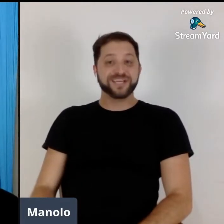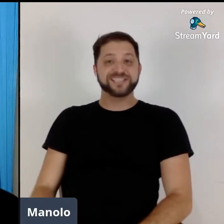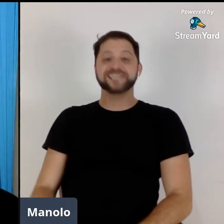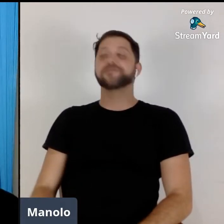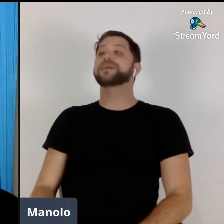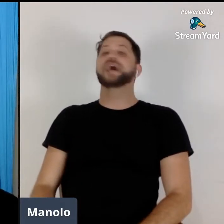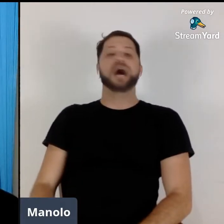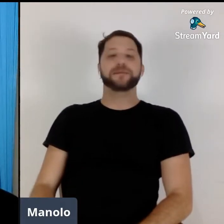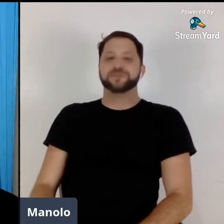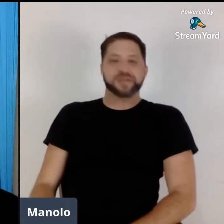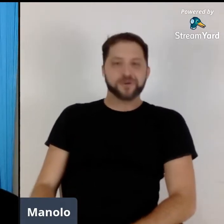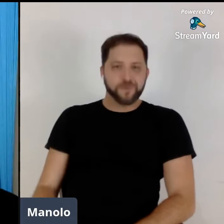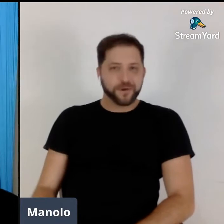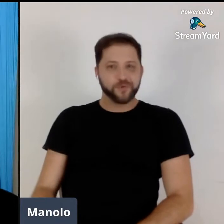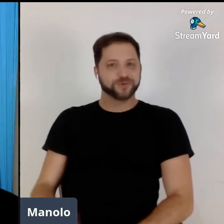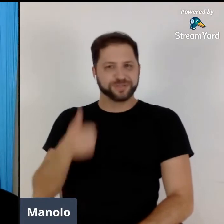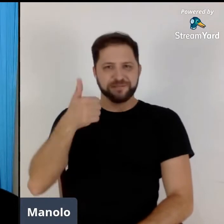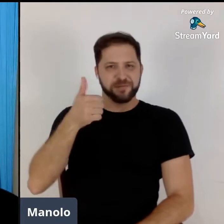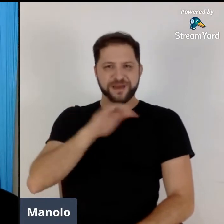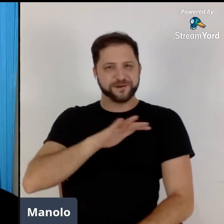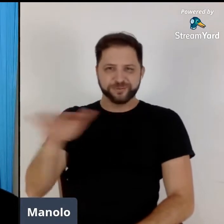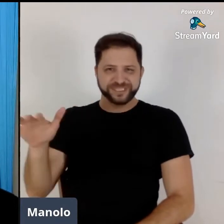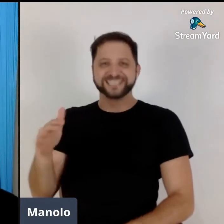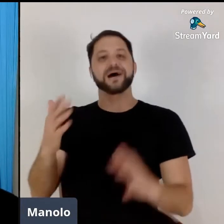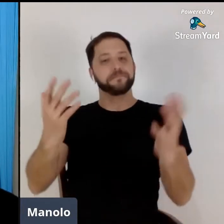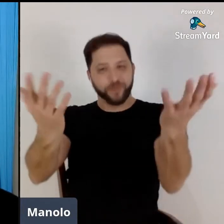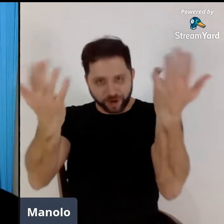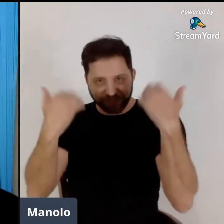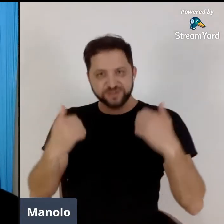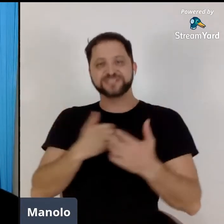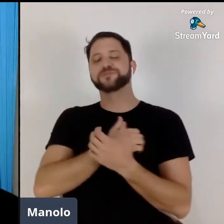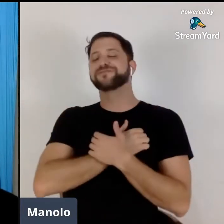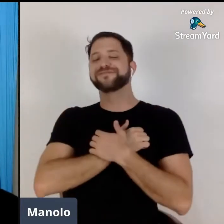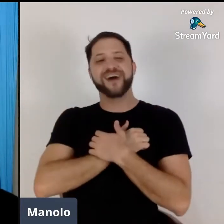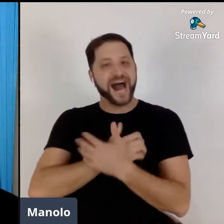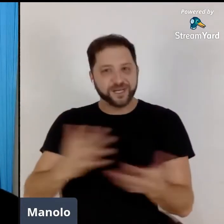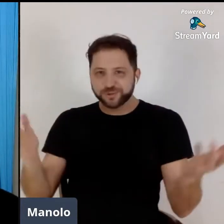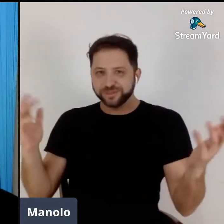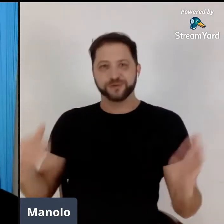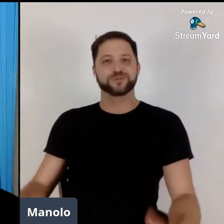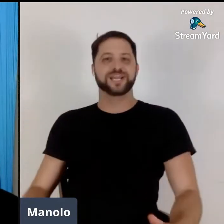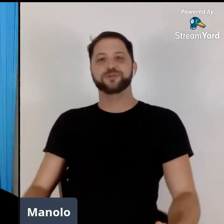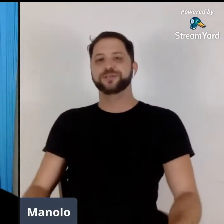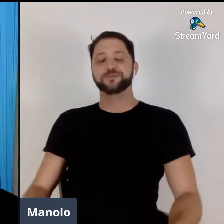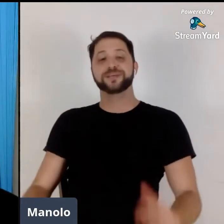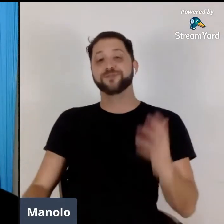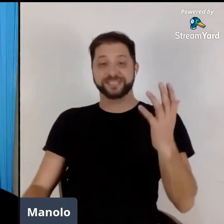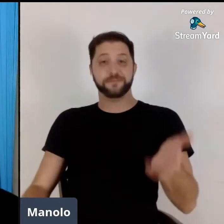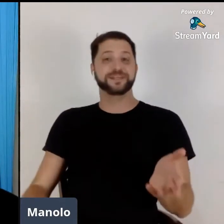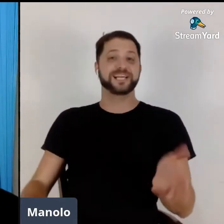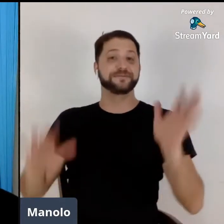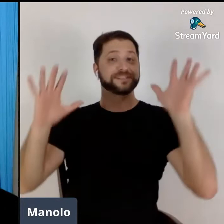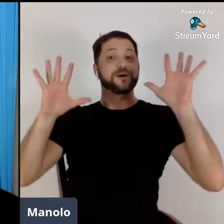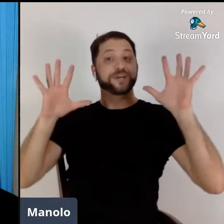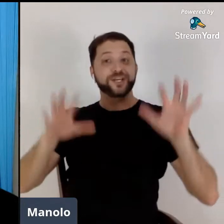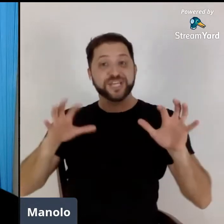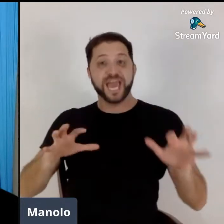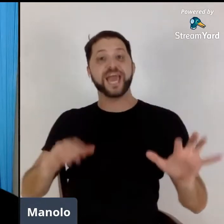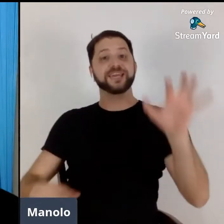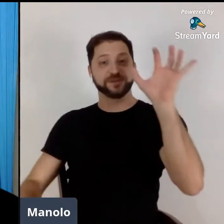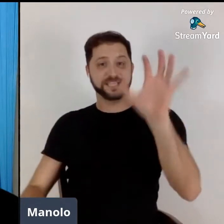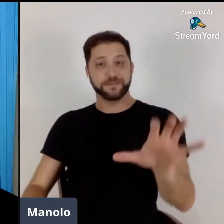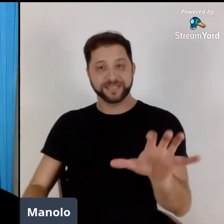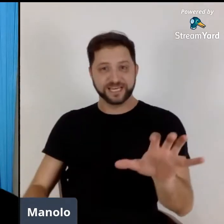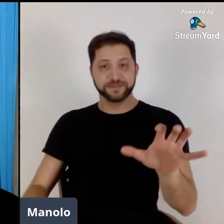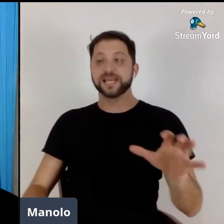Se quiser conhecer também, ah, mas eu não quero comprar o curso, não tem problema, não precisa. Pode vir, nós temos vários conteúdos gratuitos para que você aprenda Libras. O que a